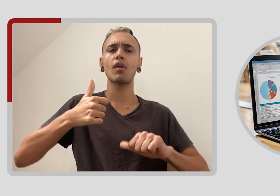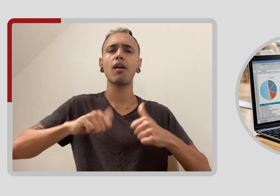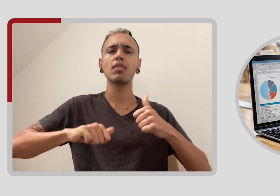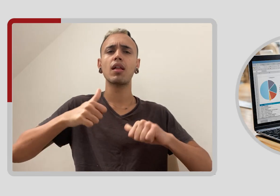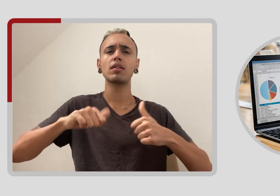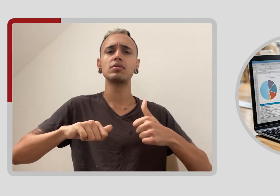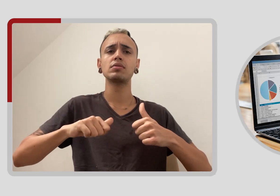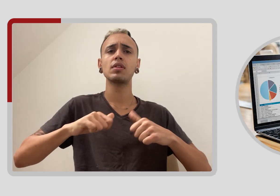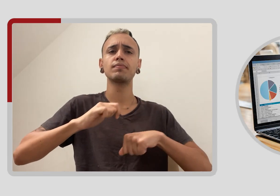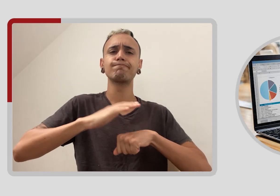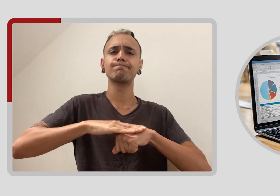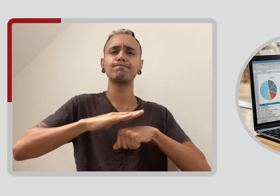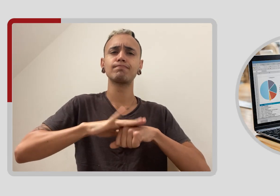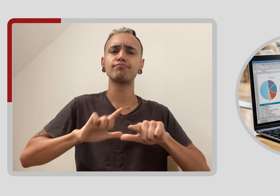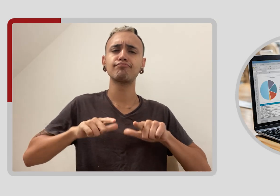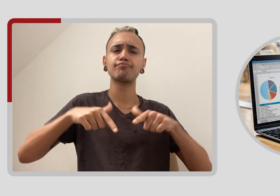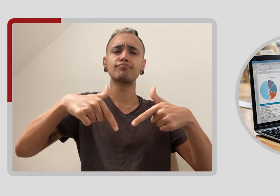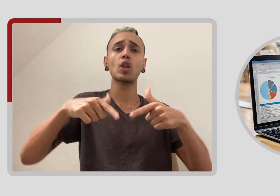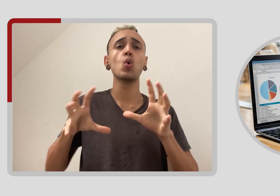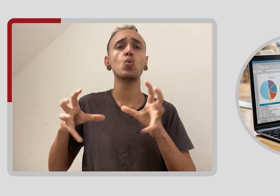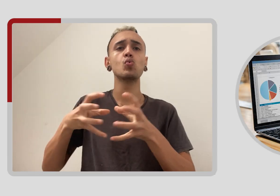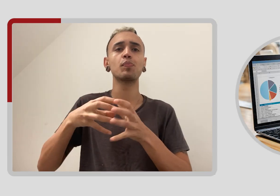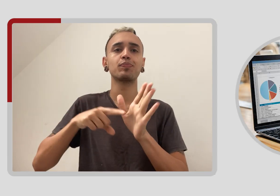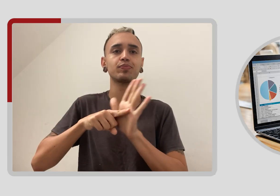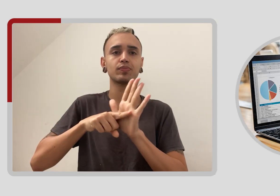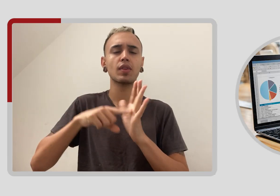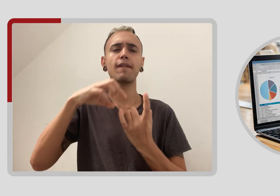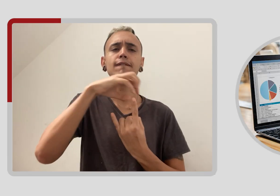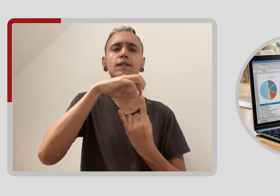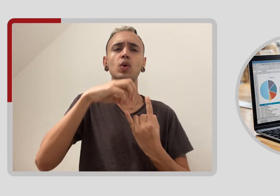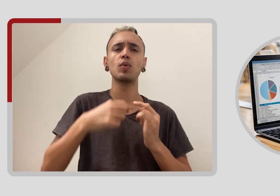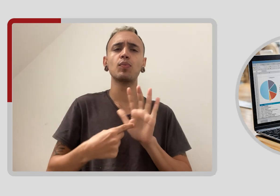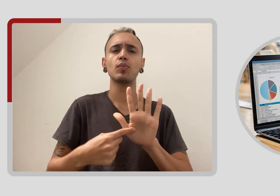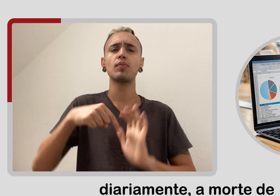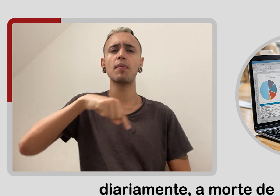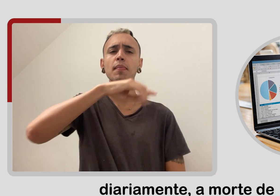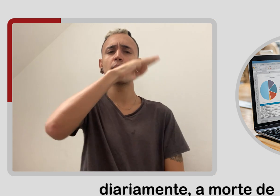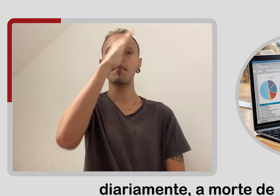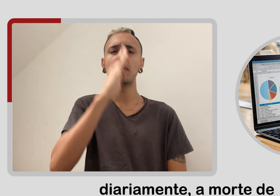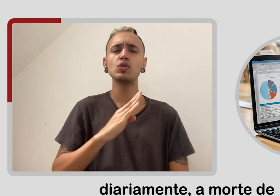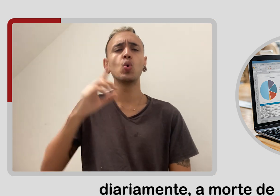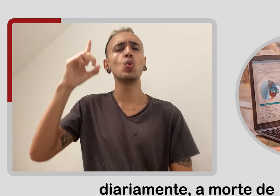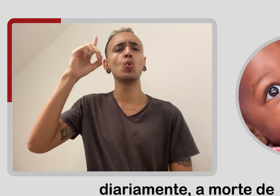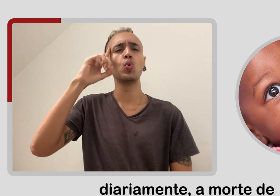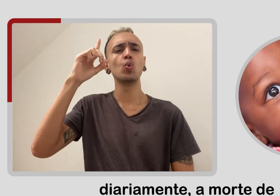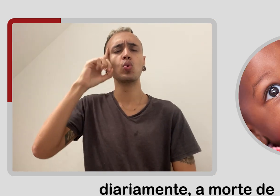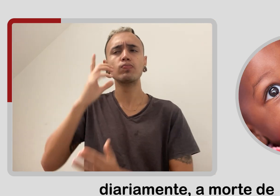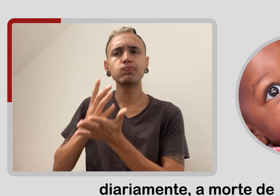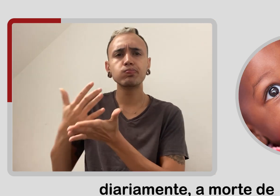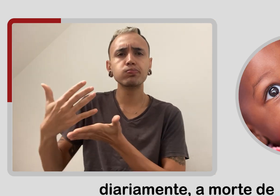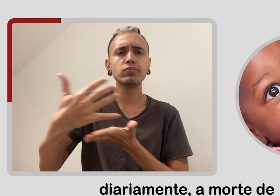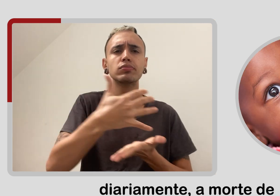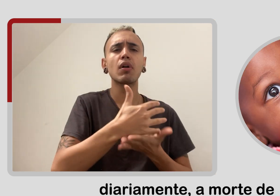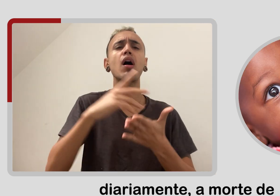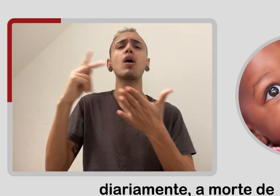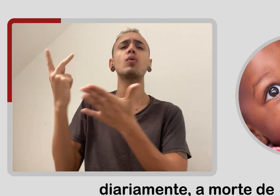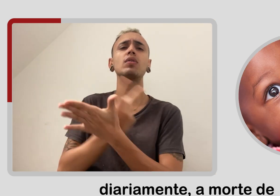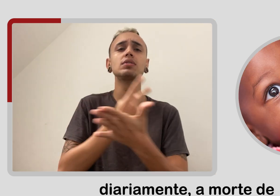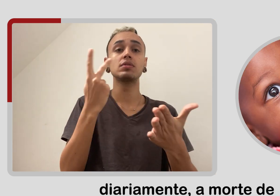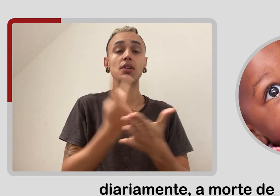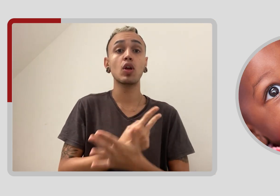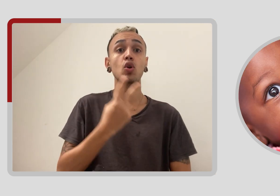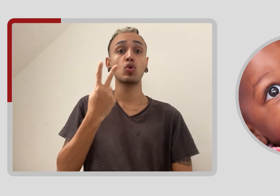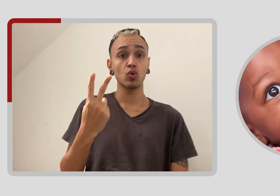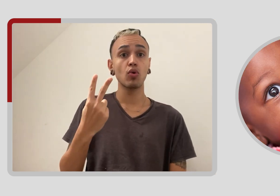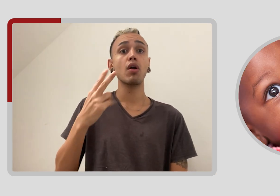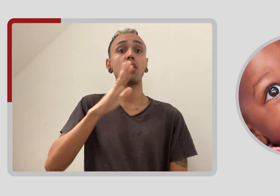uma análise de pesquisadores da Fiocruz mostra que o Brasil registrou diariamente a morte de duas crianças